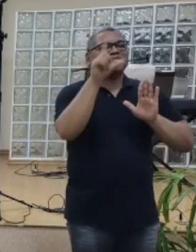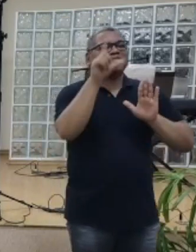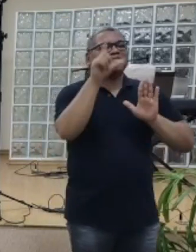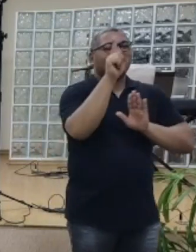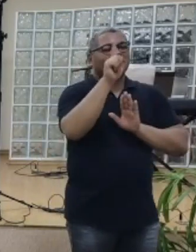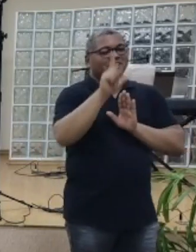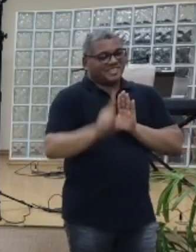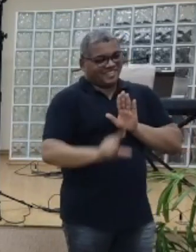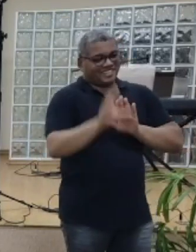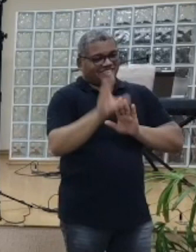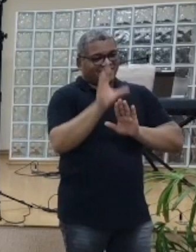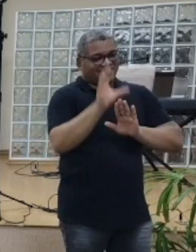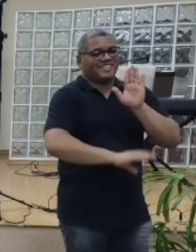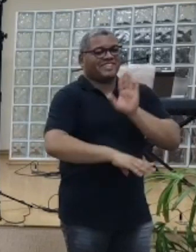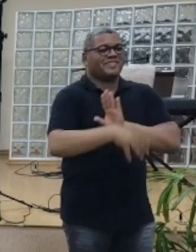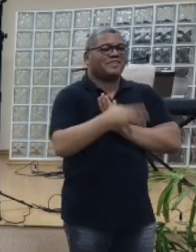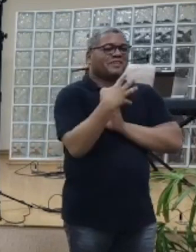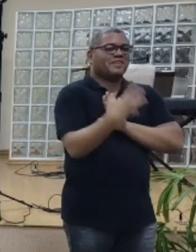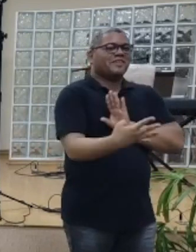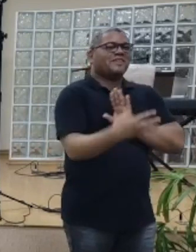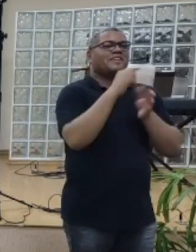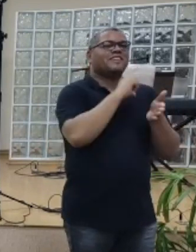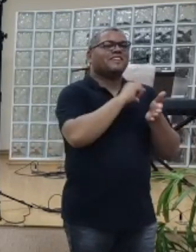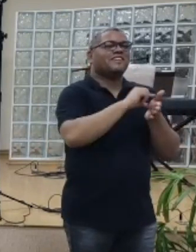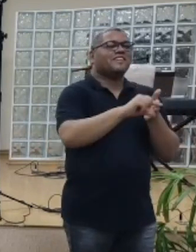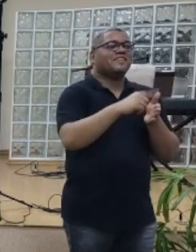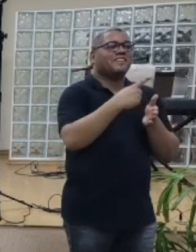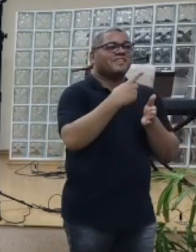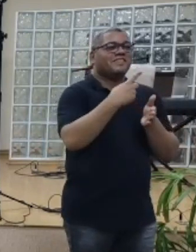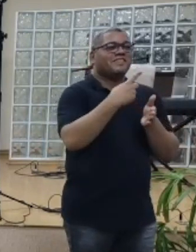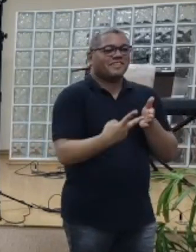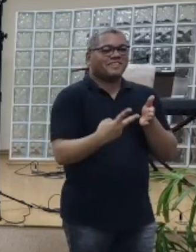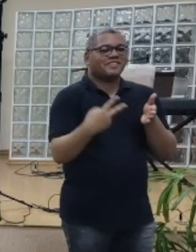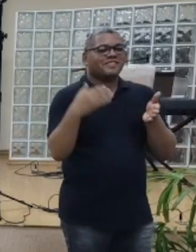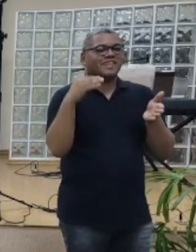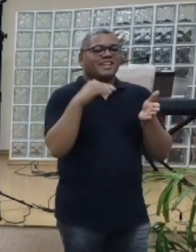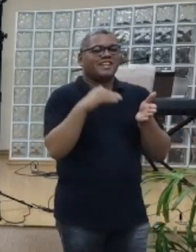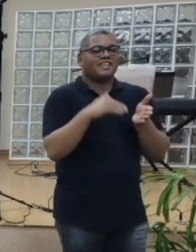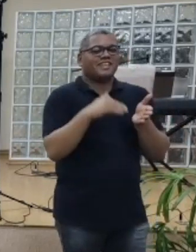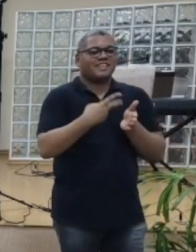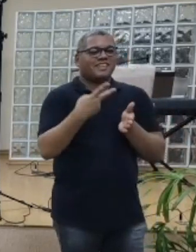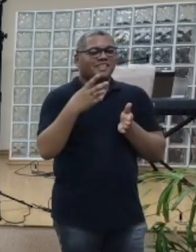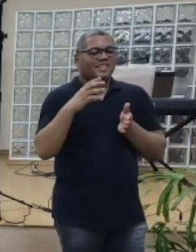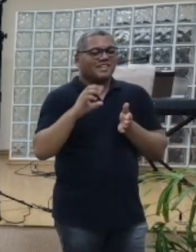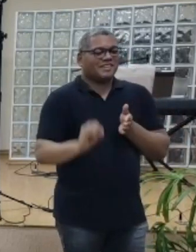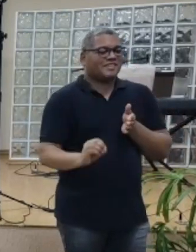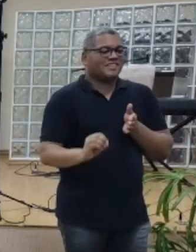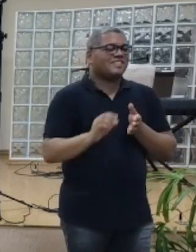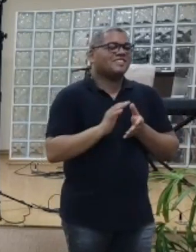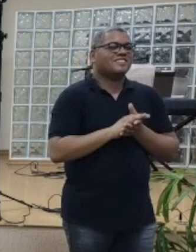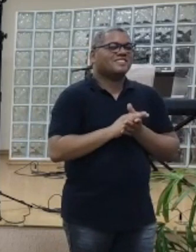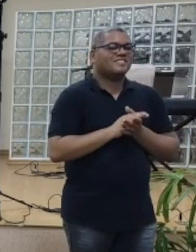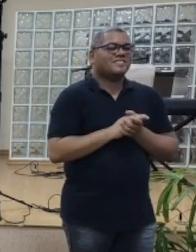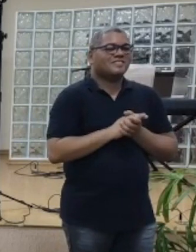Gálatas capítulo 4, de 12 até 20.